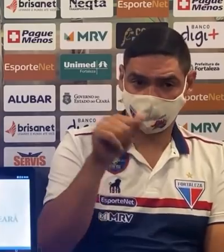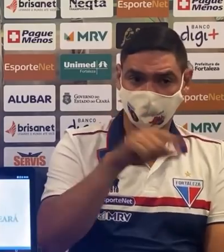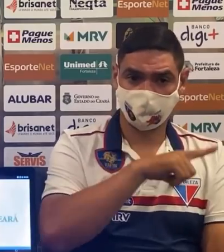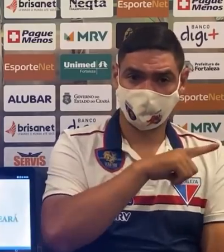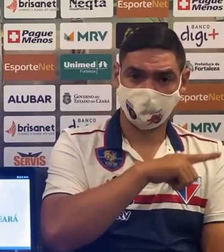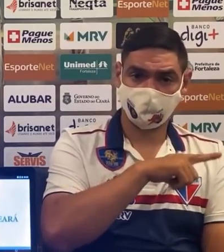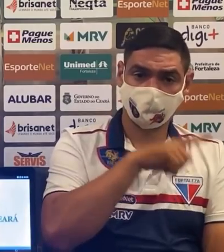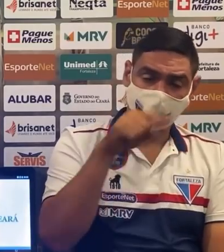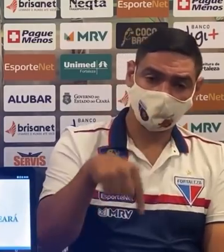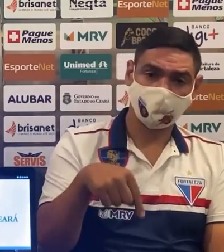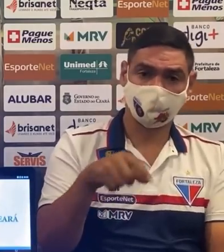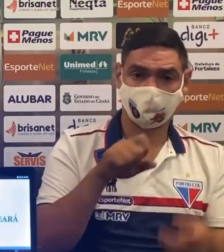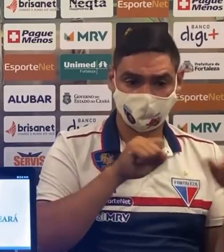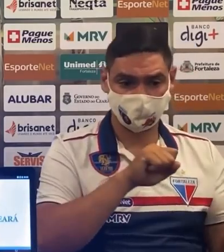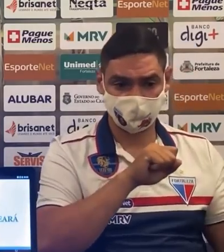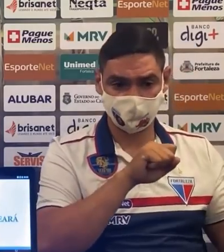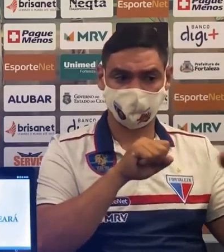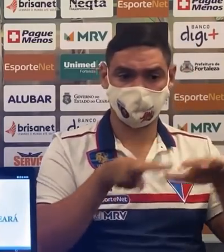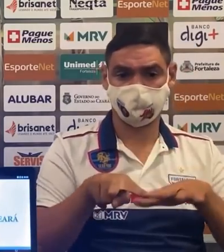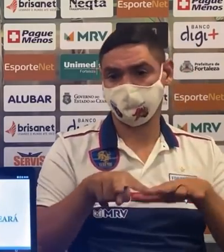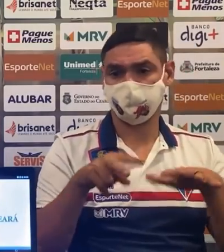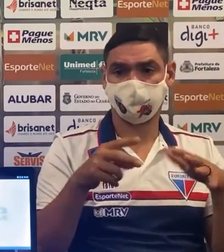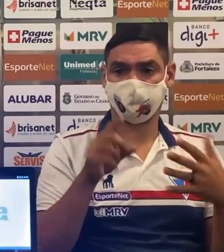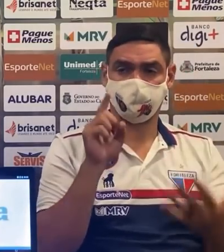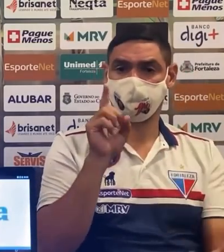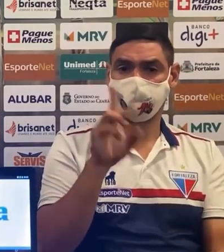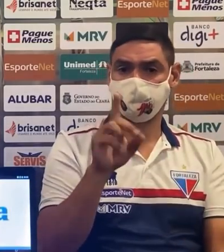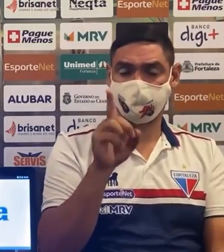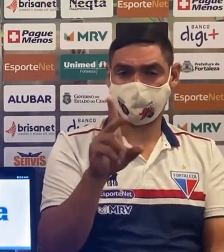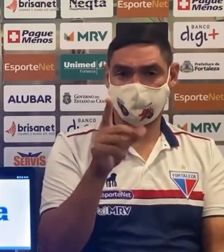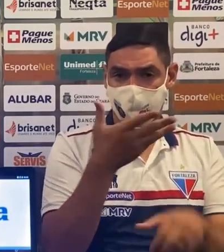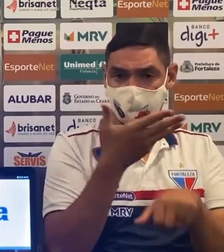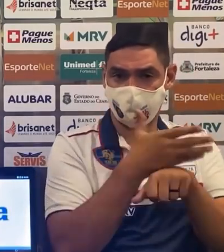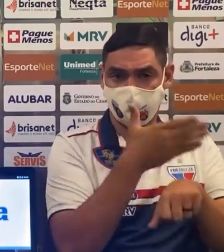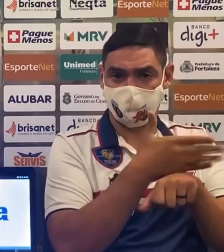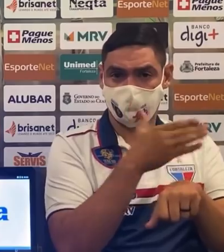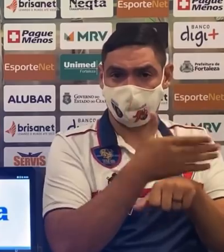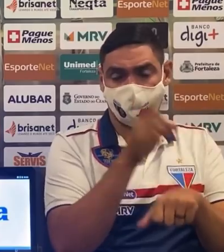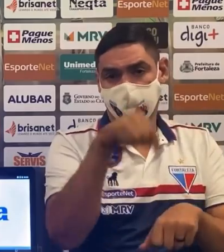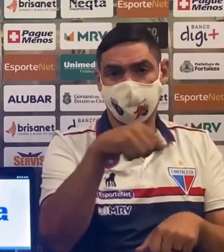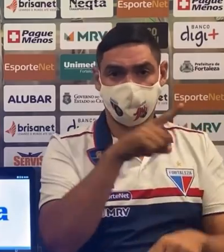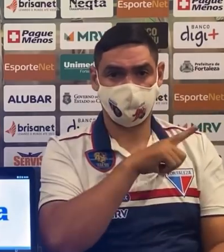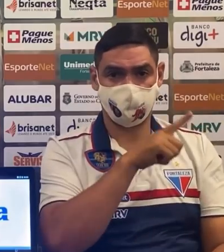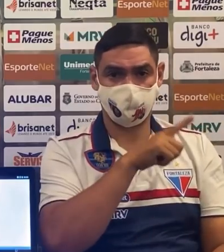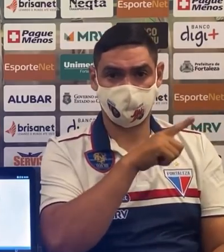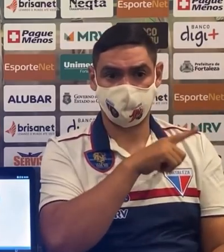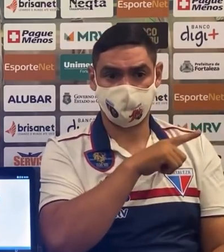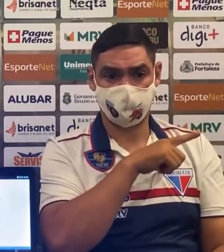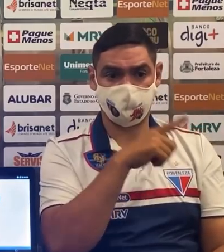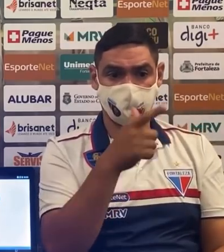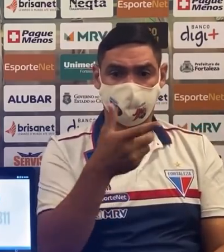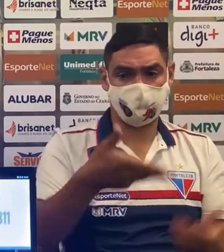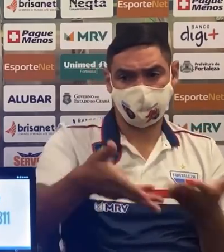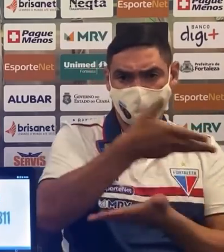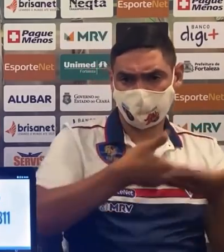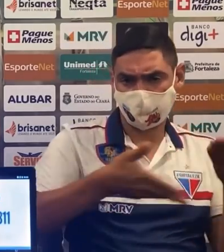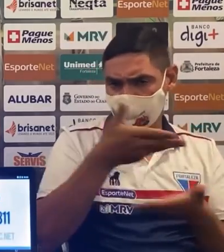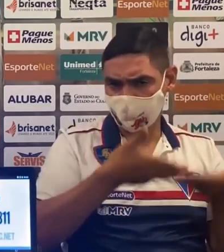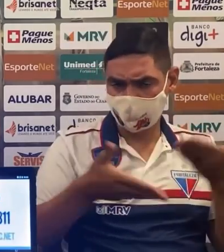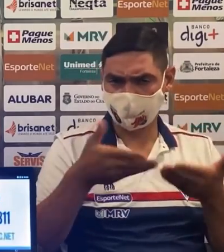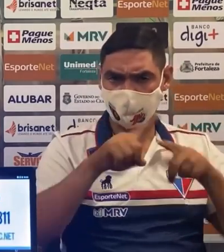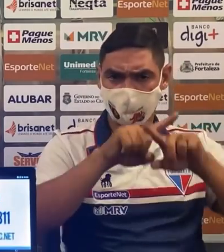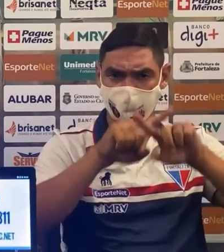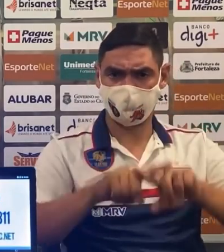semana, a gente não trabalha só as questões que são aquisições relacionadas para o jogo. A